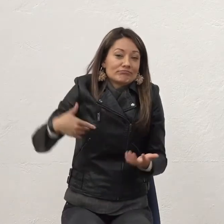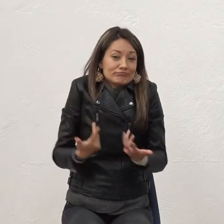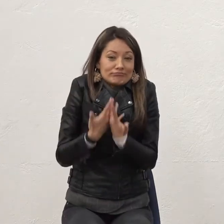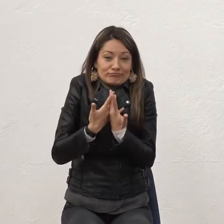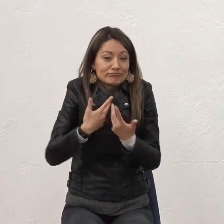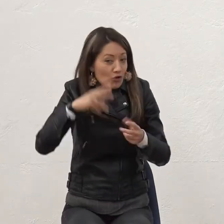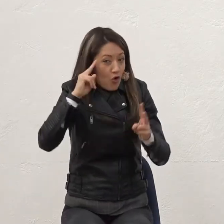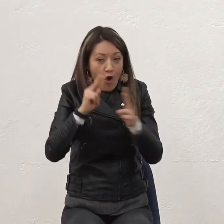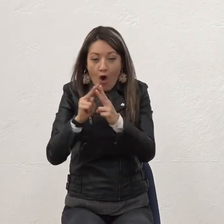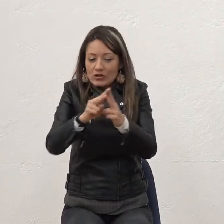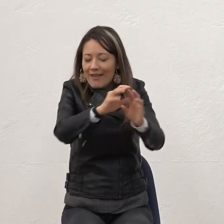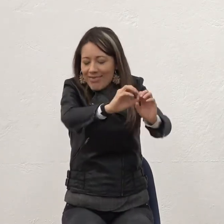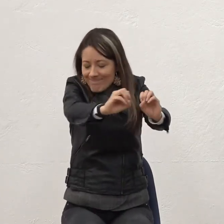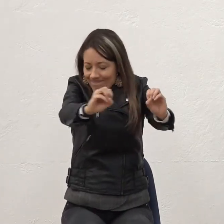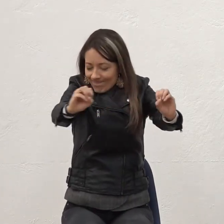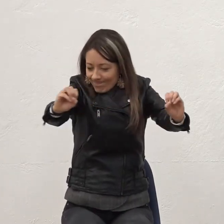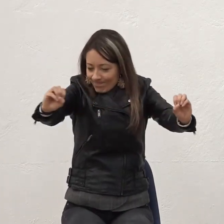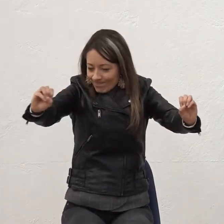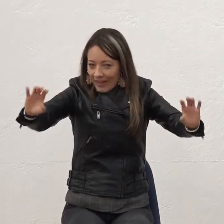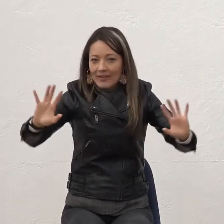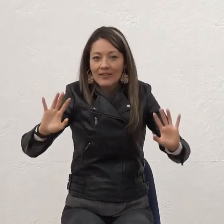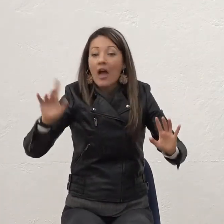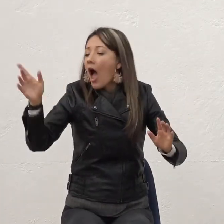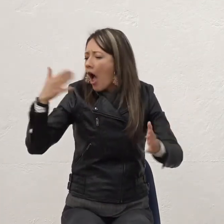no conocía a nadie.